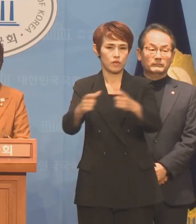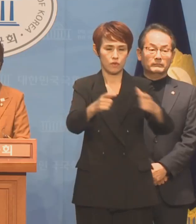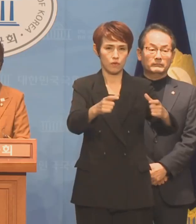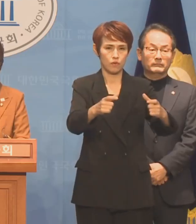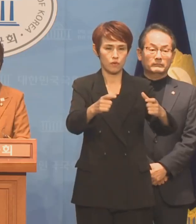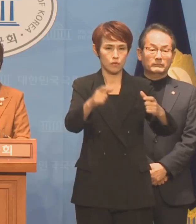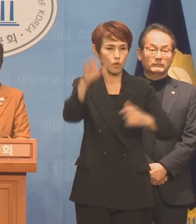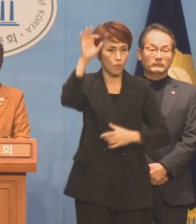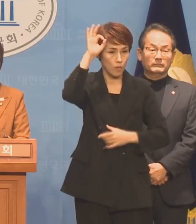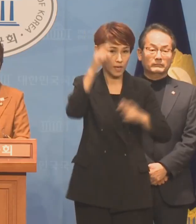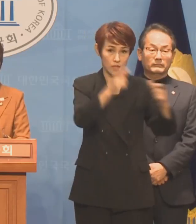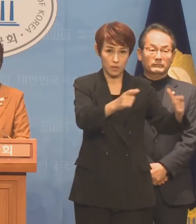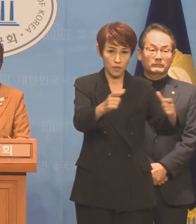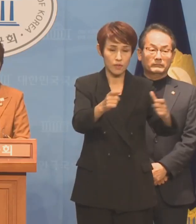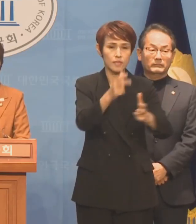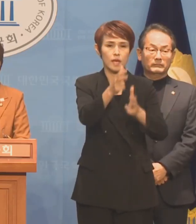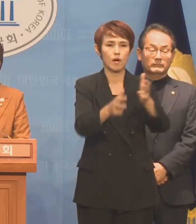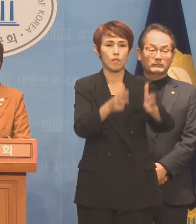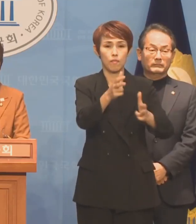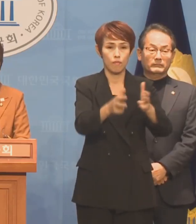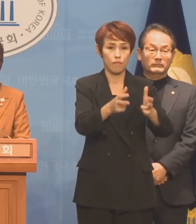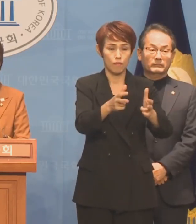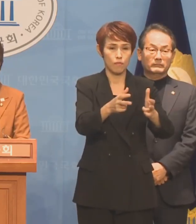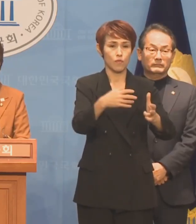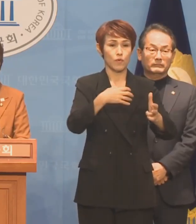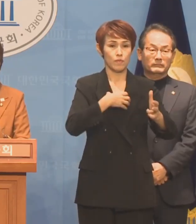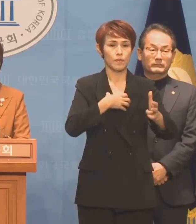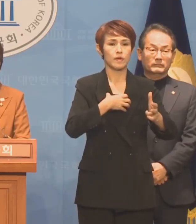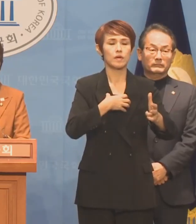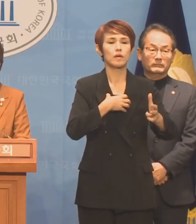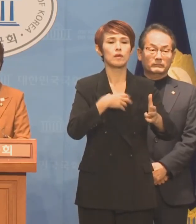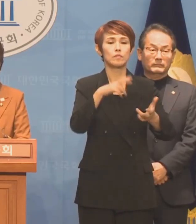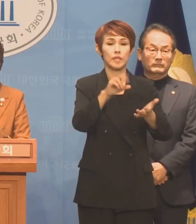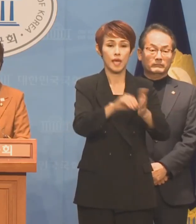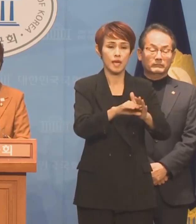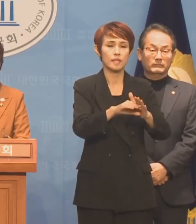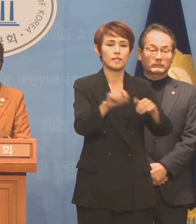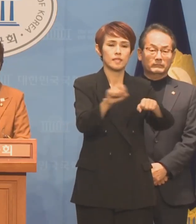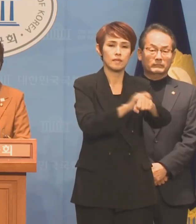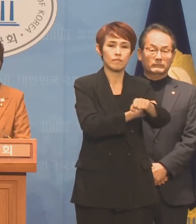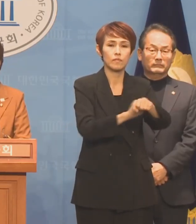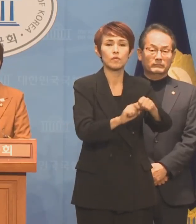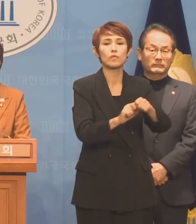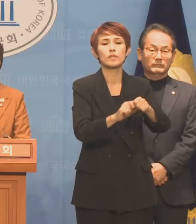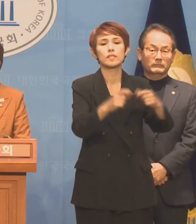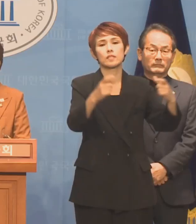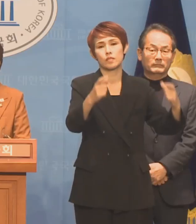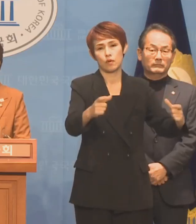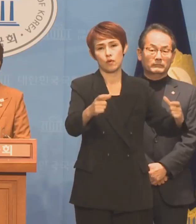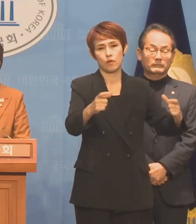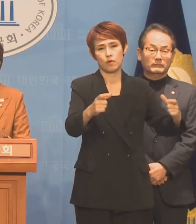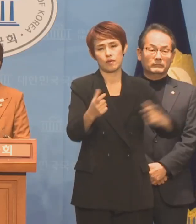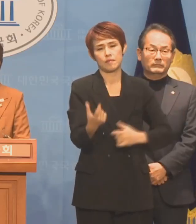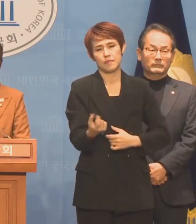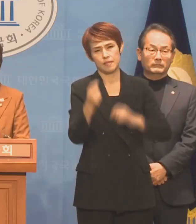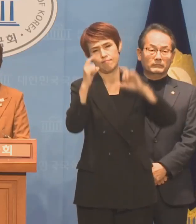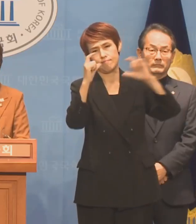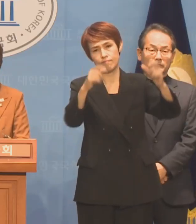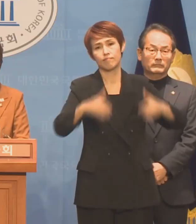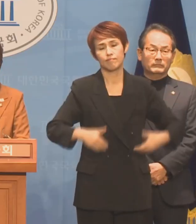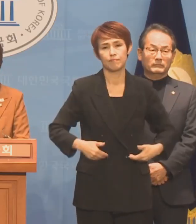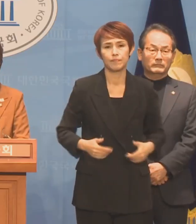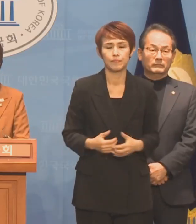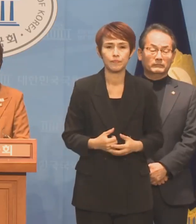포항 지역을 산업 위기 대응 특별 지역 및 고용 위기 지역으로 신속히 지정해야